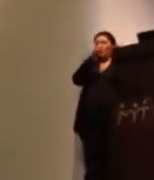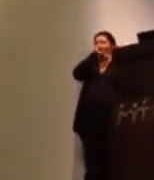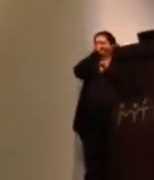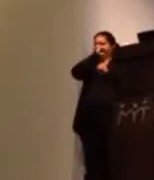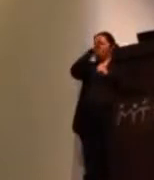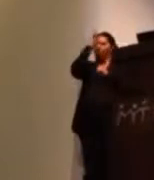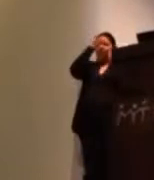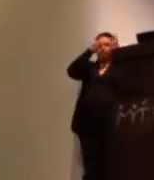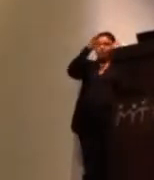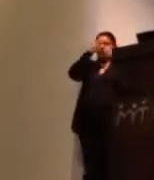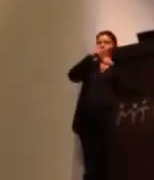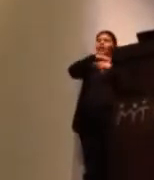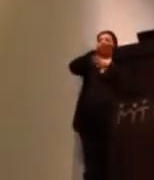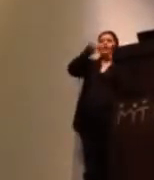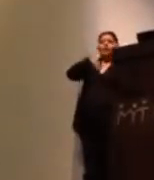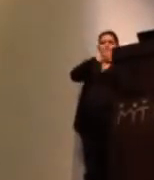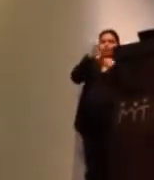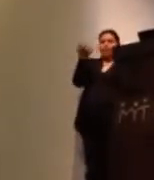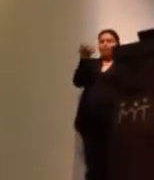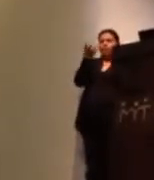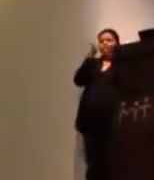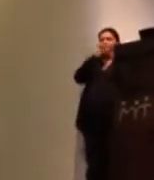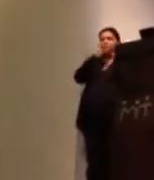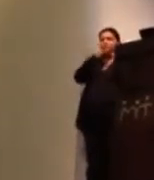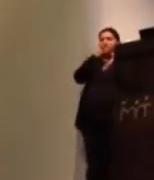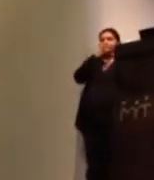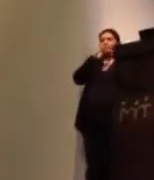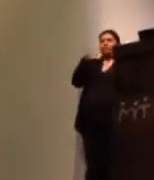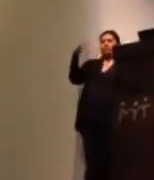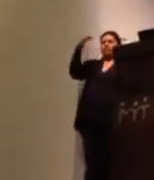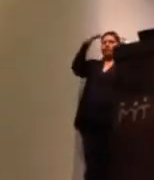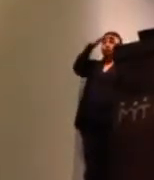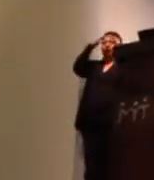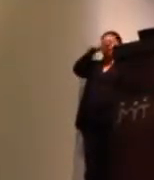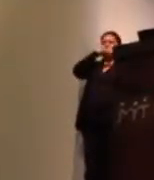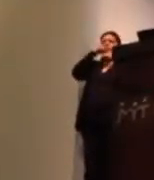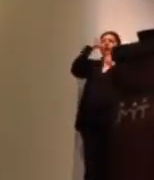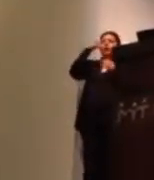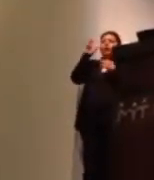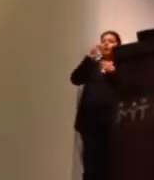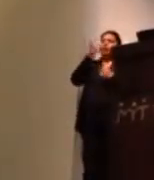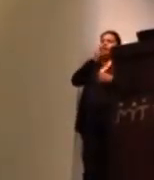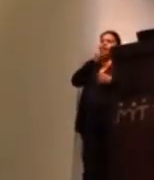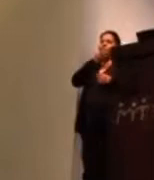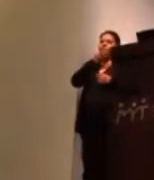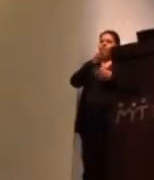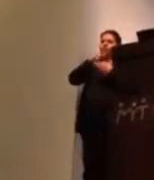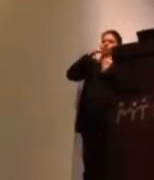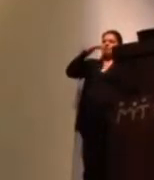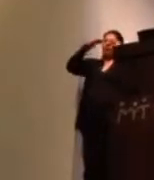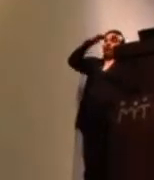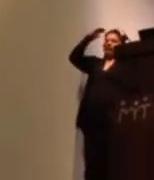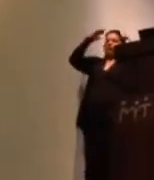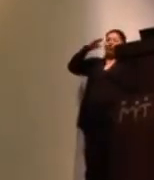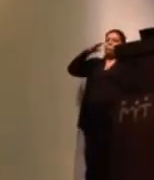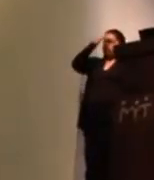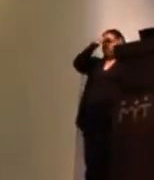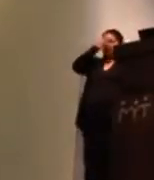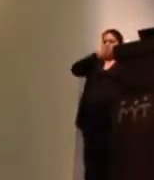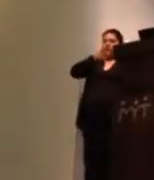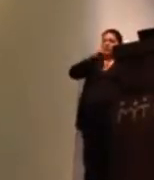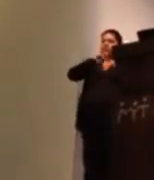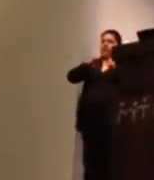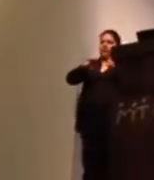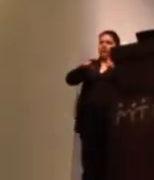decisiones, etc. Todo hay que hacerlo totalmente equilibrado. Cuando un niño crece sin límites, su inconsciente